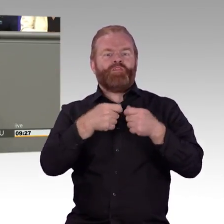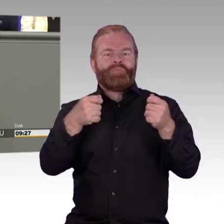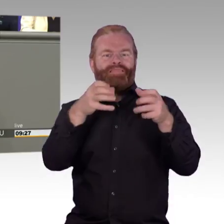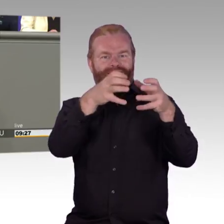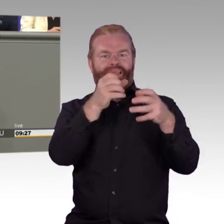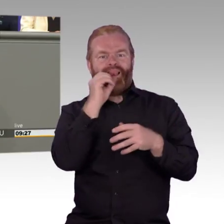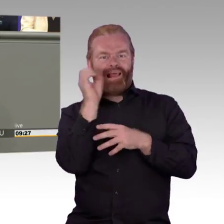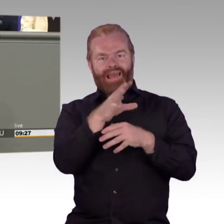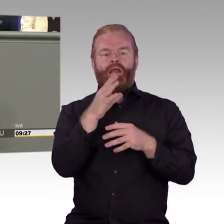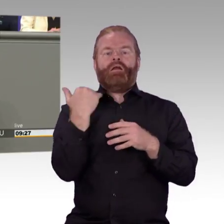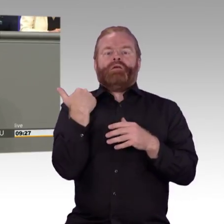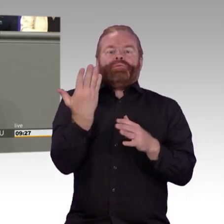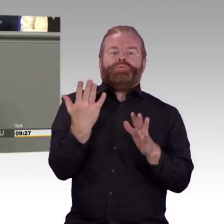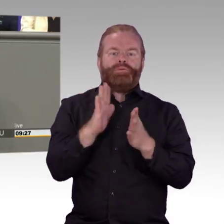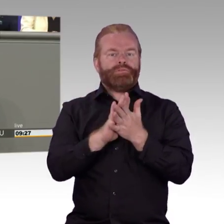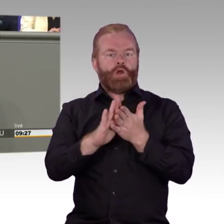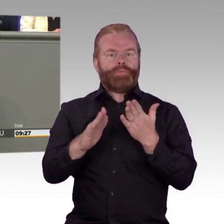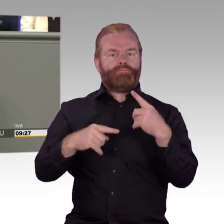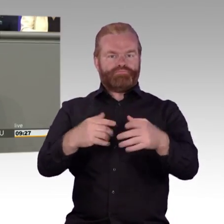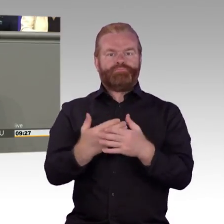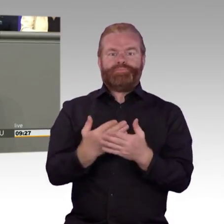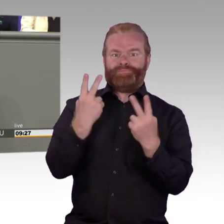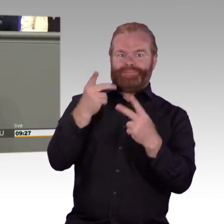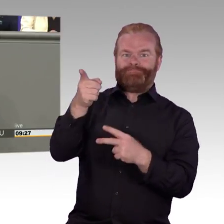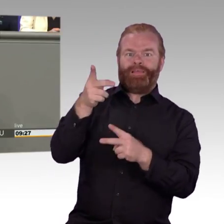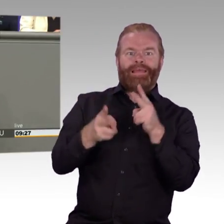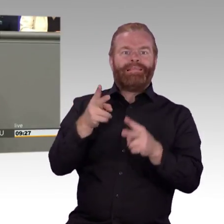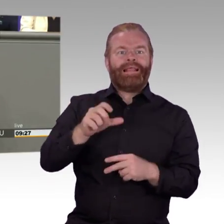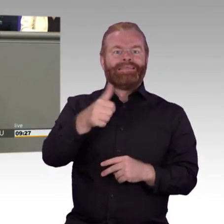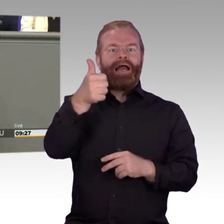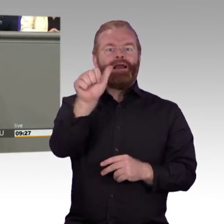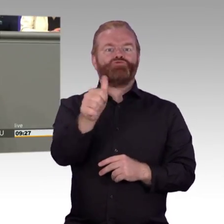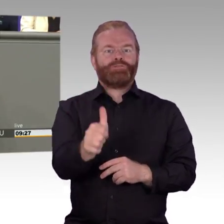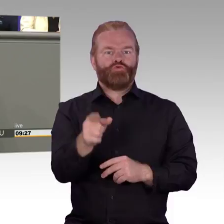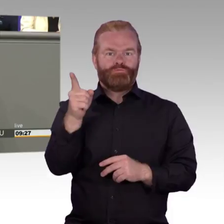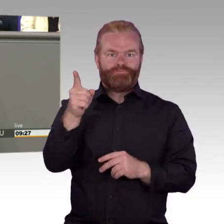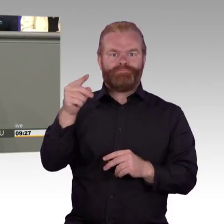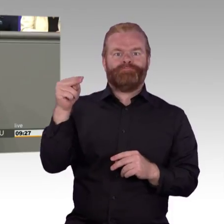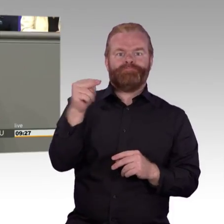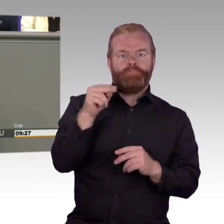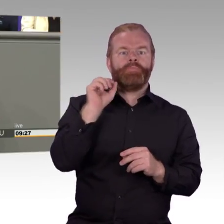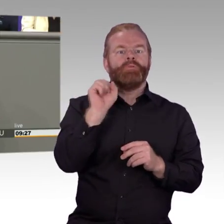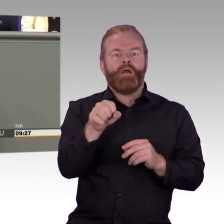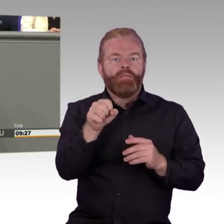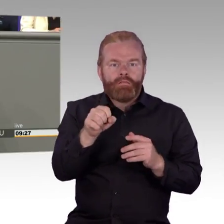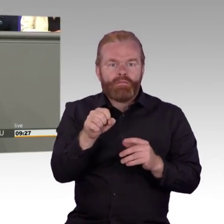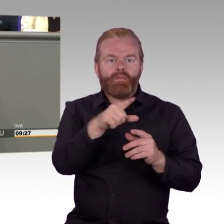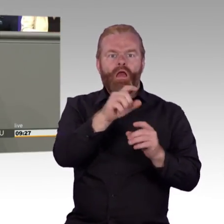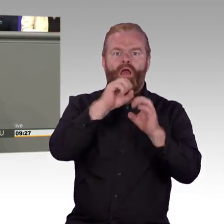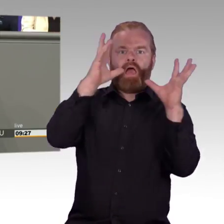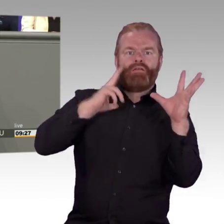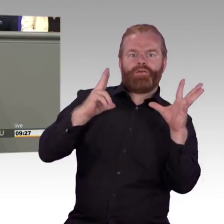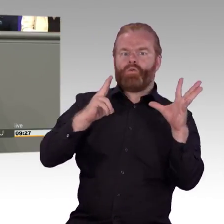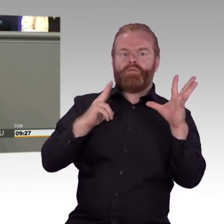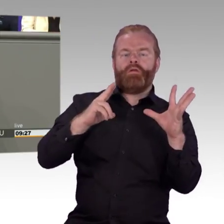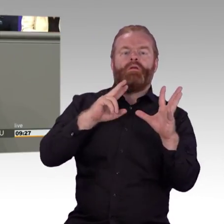weit reduzieren. Ich denke, dass wir so insgesamt eine sehr gute Regelung haben, die wir jetzt auch rechtzeitig ins Gesetzblatt bringen. Das